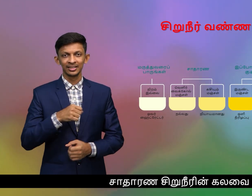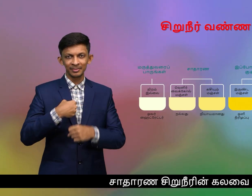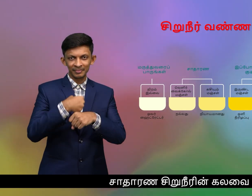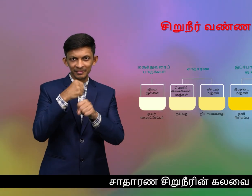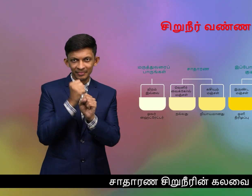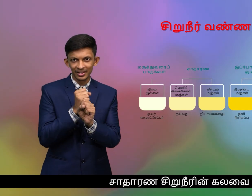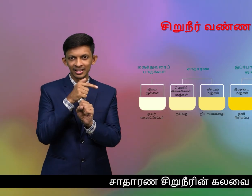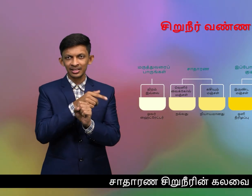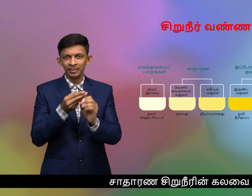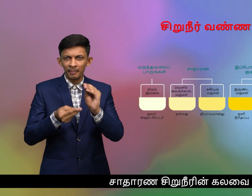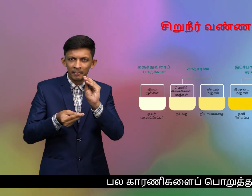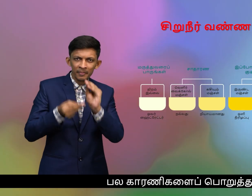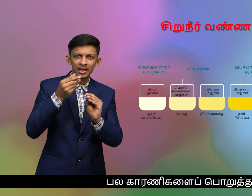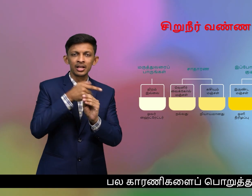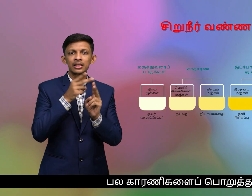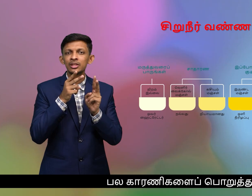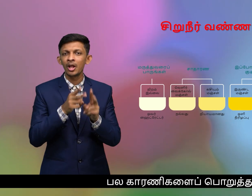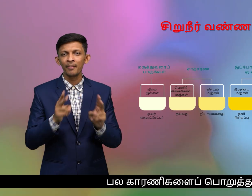சாதாரண சிறுநீரின் கலவை பல காரணிகளை பொறுத்து